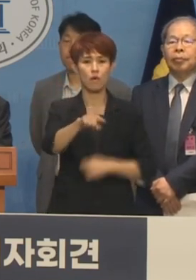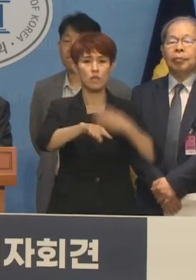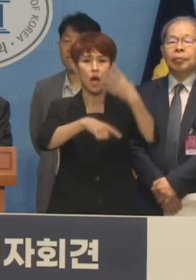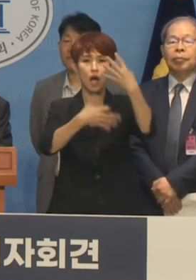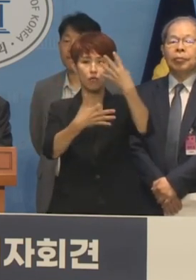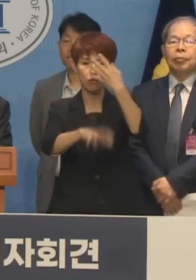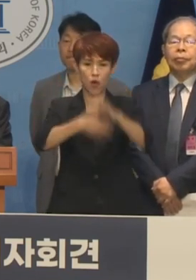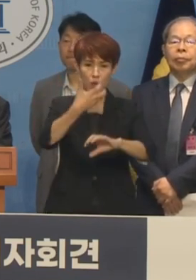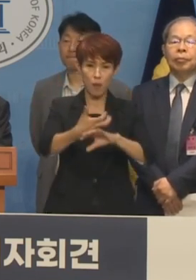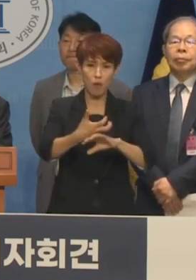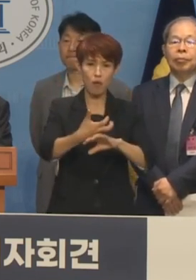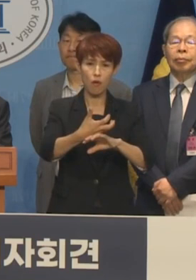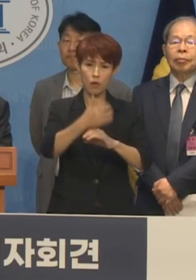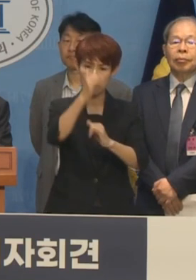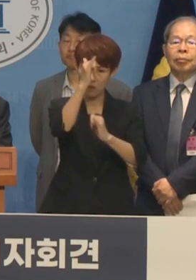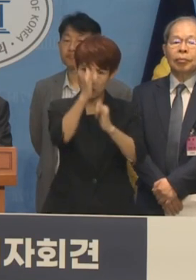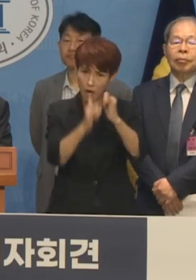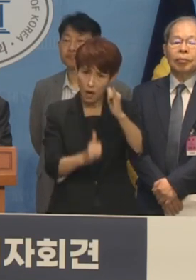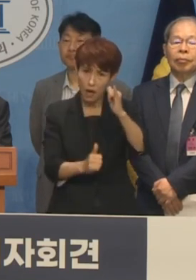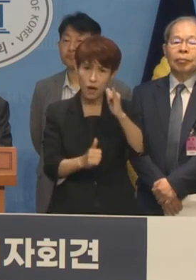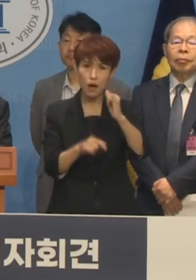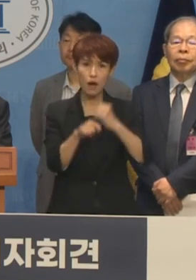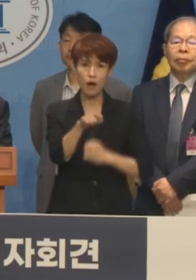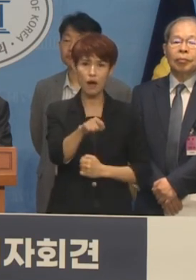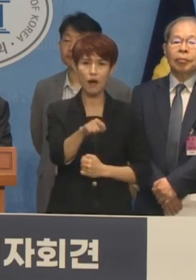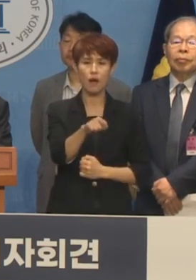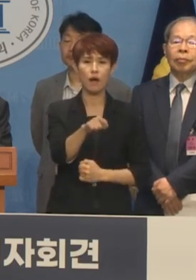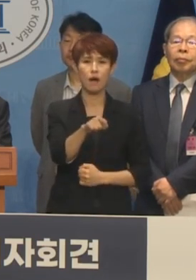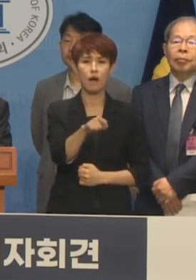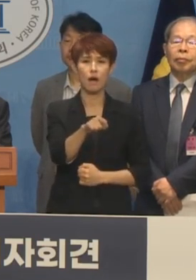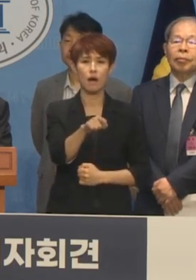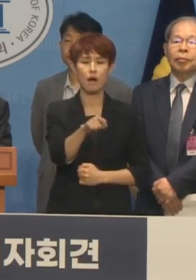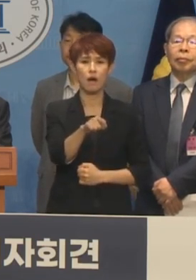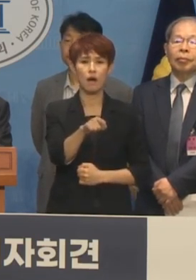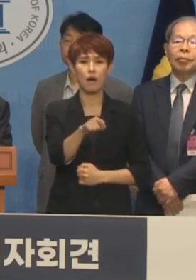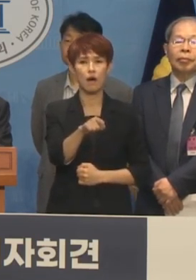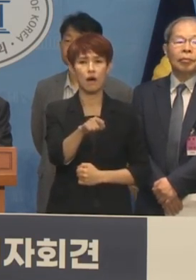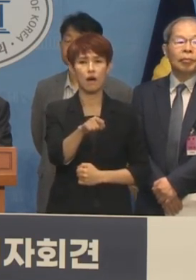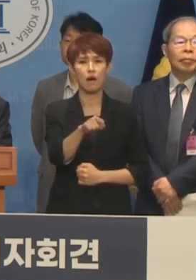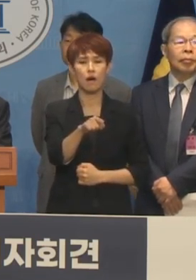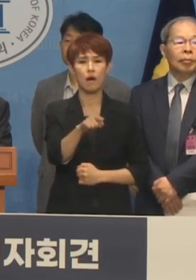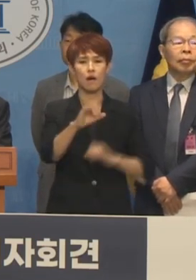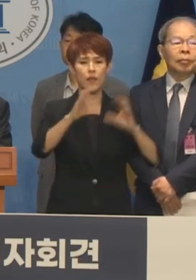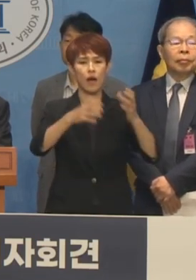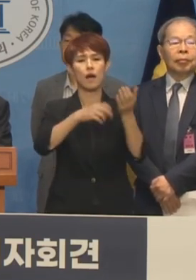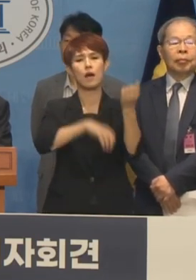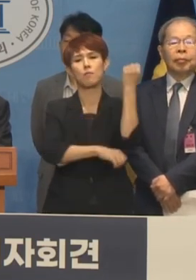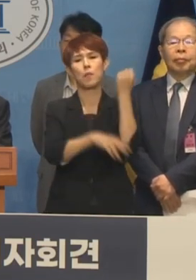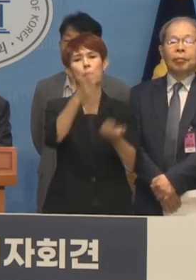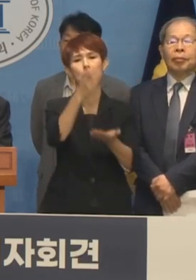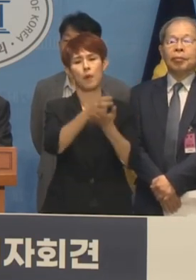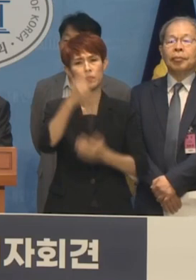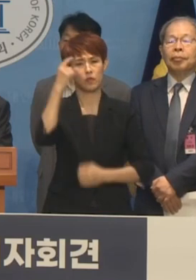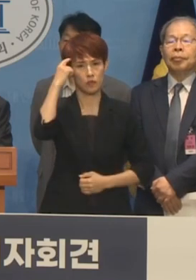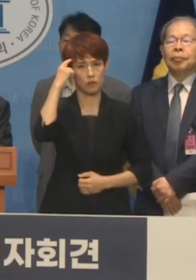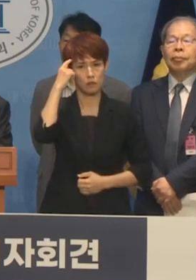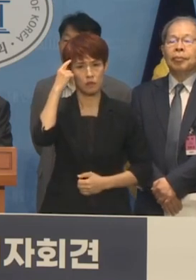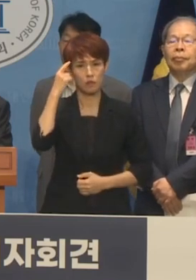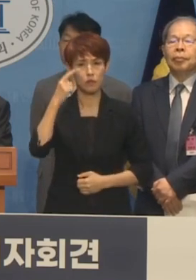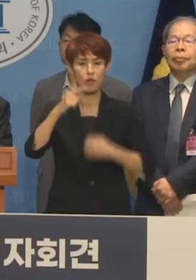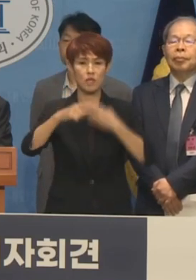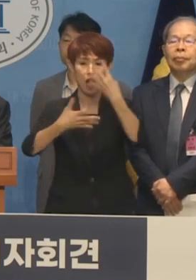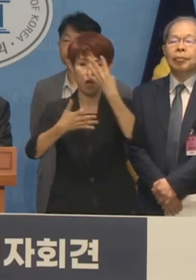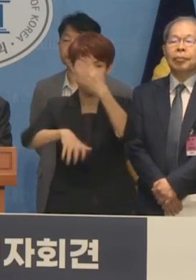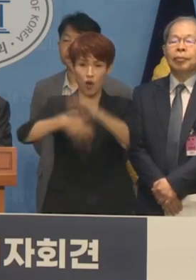역사적 의미는 아까 김영배 의원님도 말씀하셨는데 국내적인 의미는 헌법 정신이고 4월 혁명이